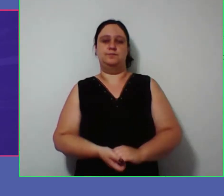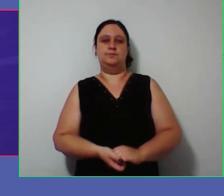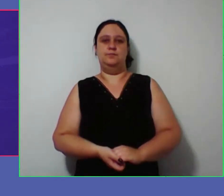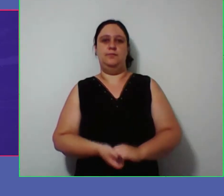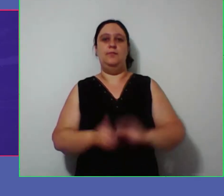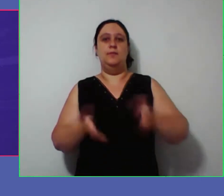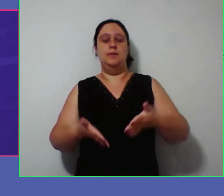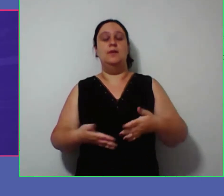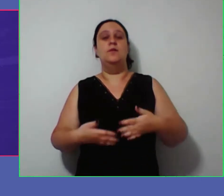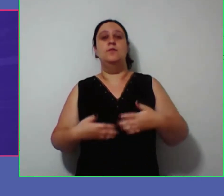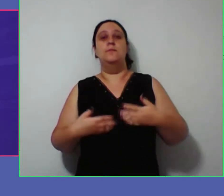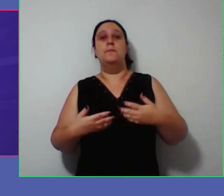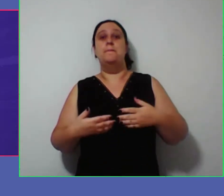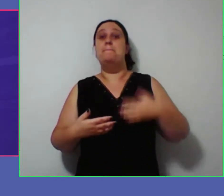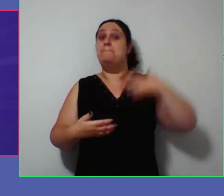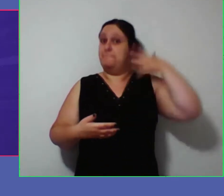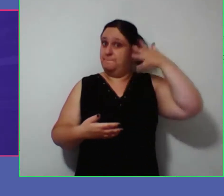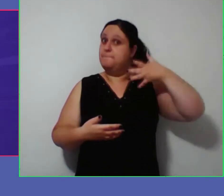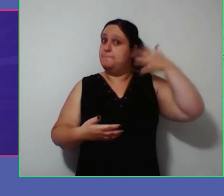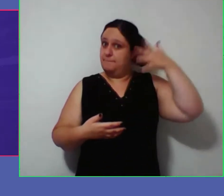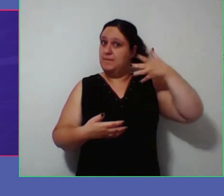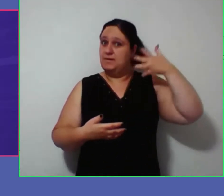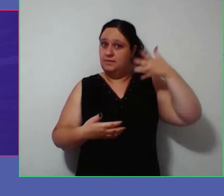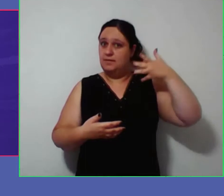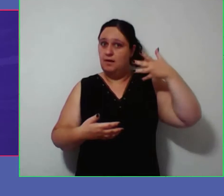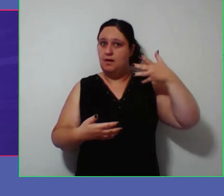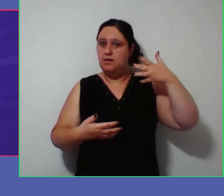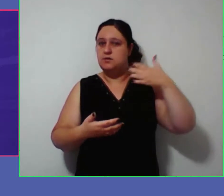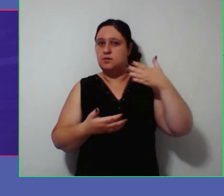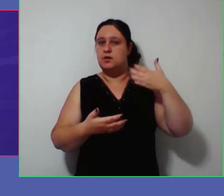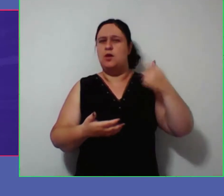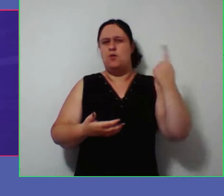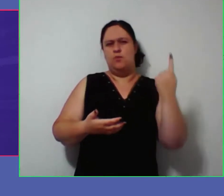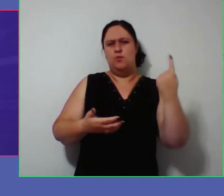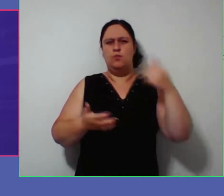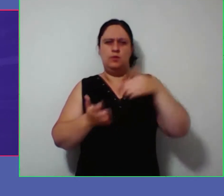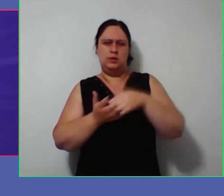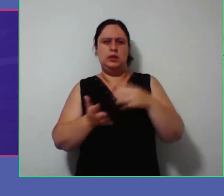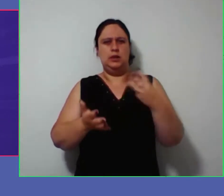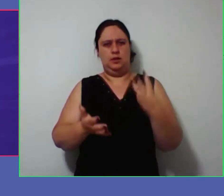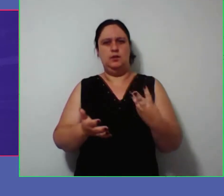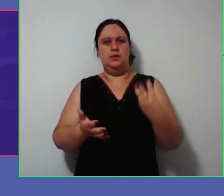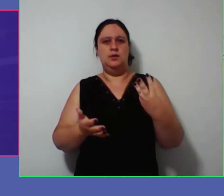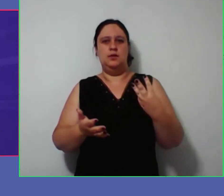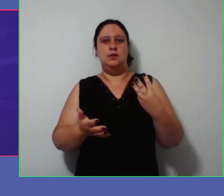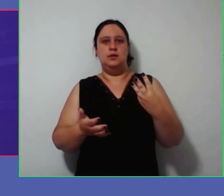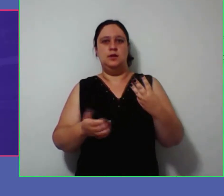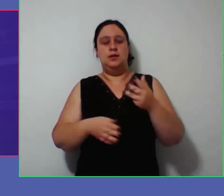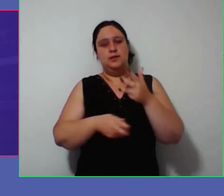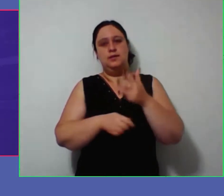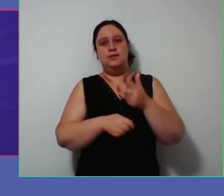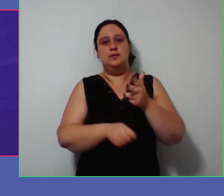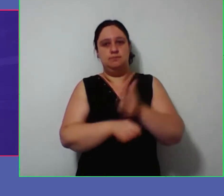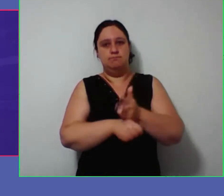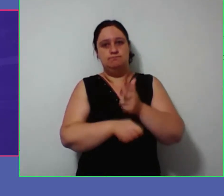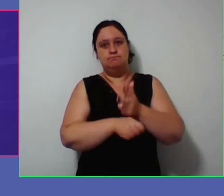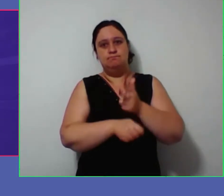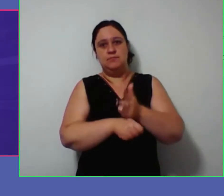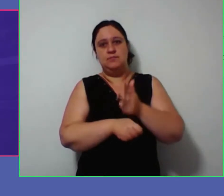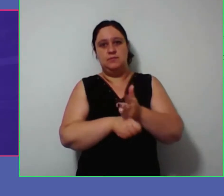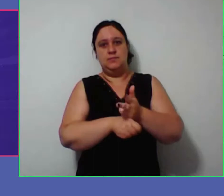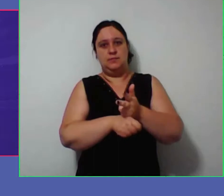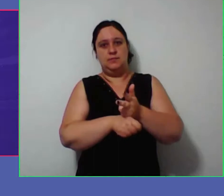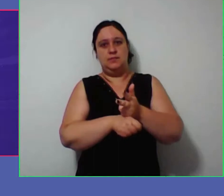Essas mensagens, na verdade, desde 1 até 3, estão sendo gravadas antes da